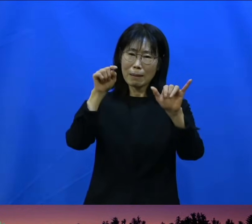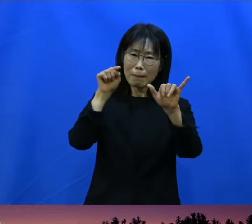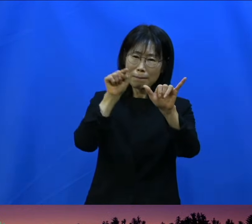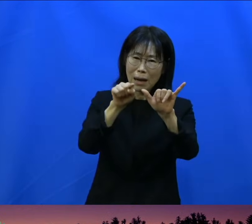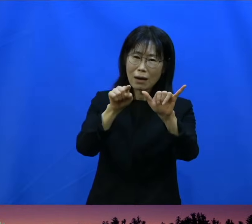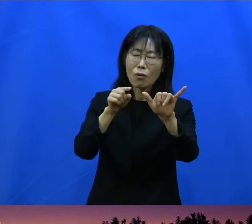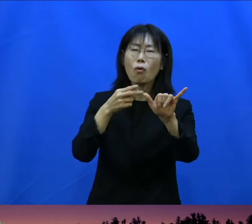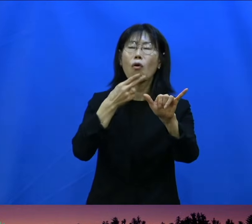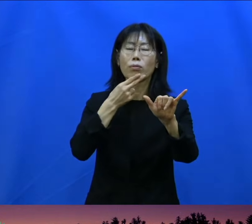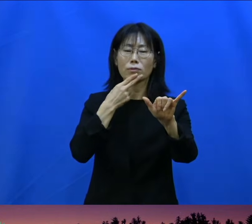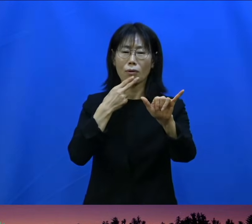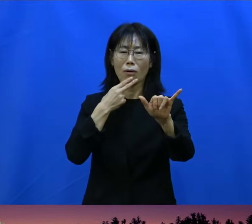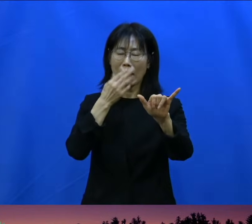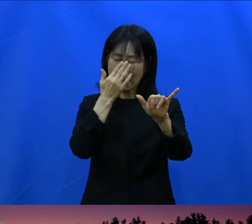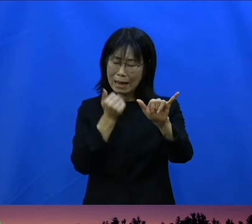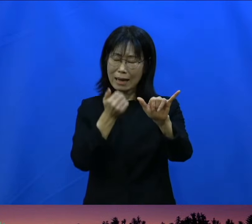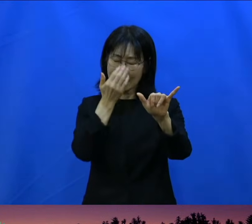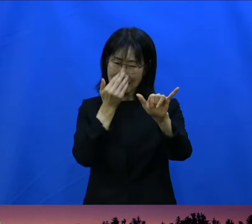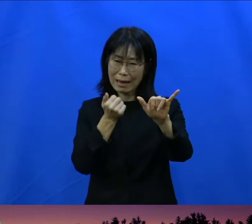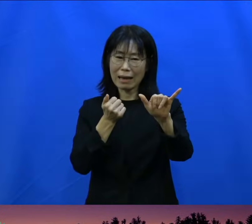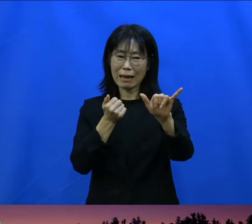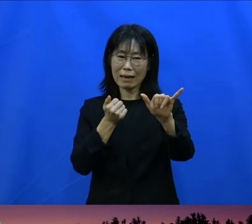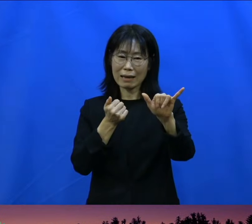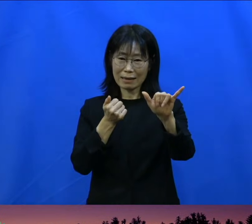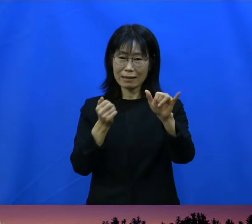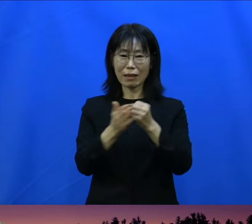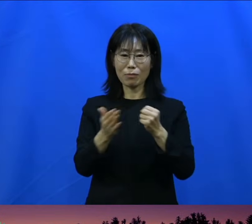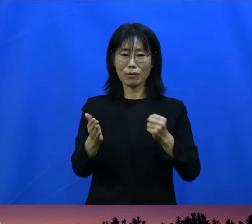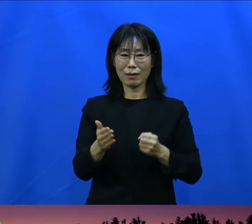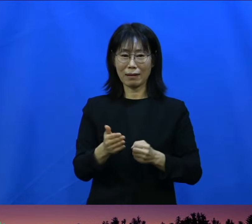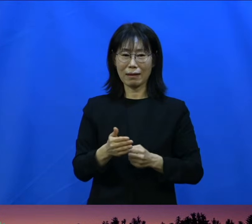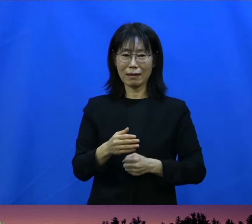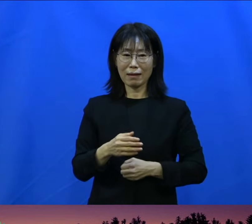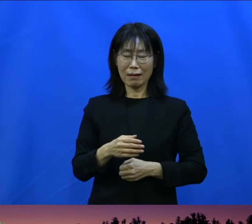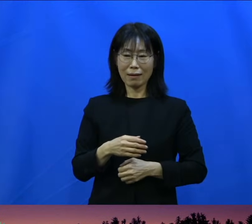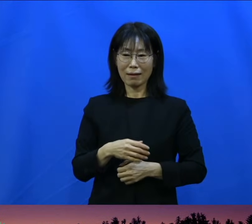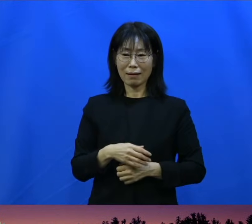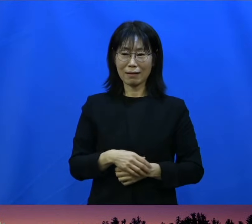뭐 그 얘기를 왜 들어 내가 지금, 그죠?